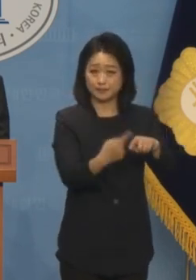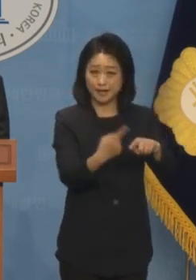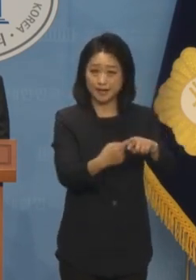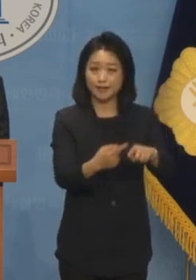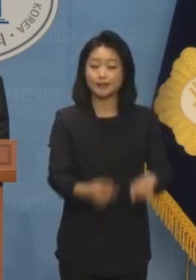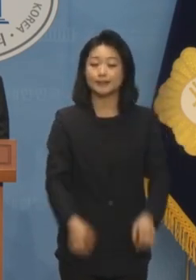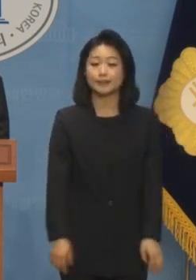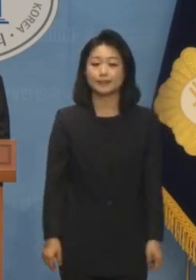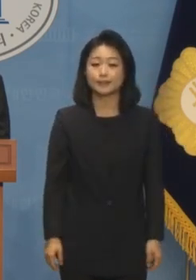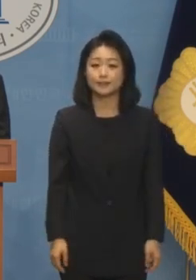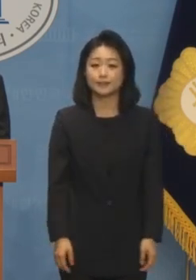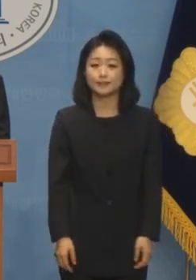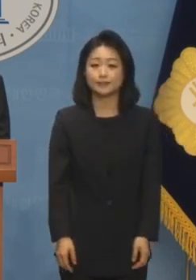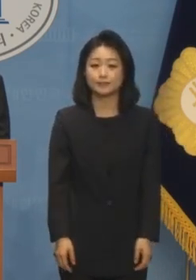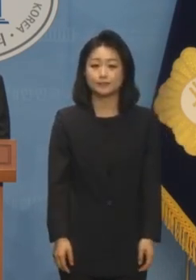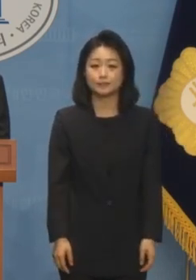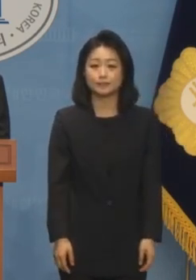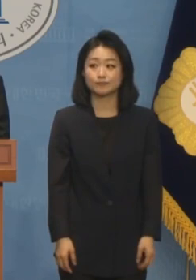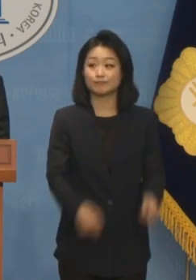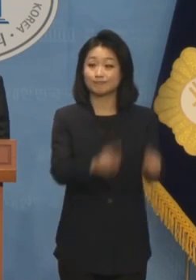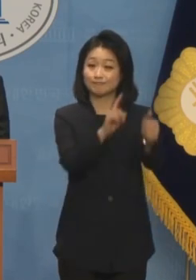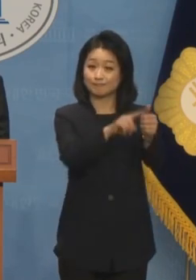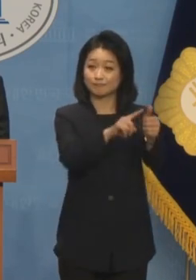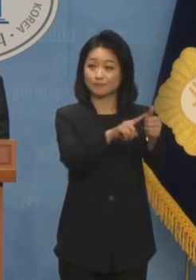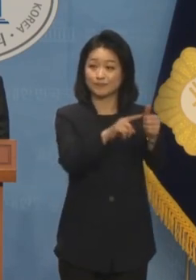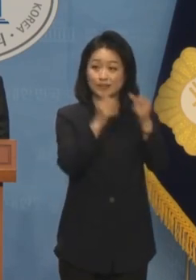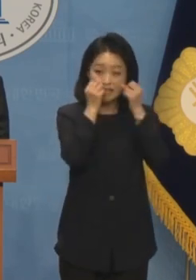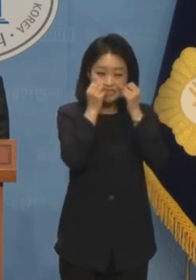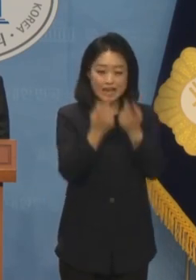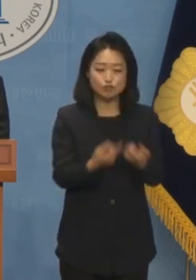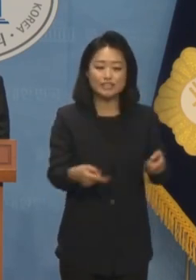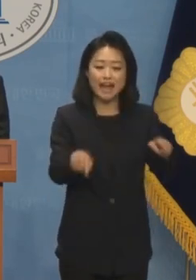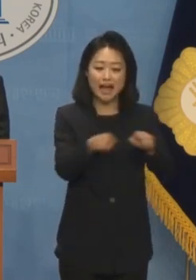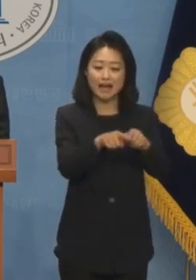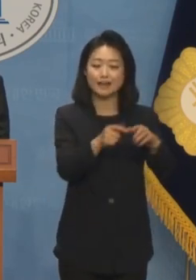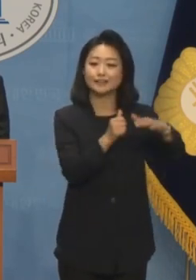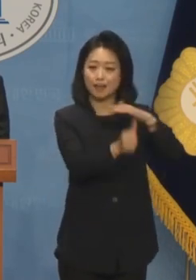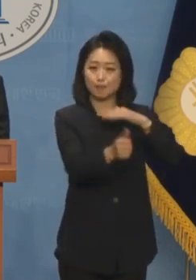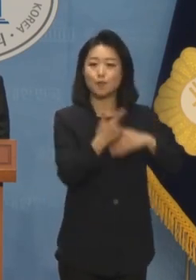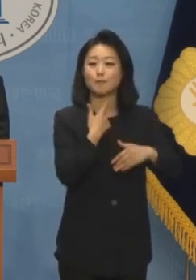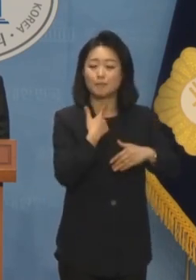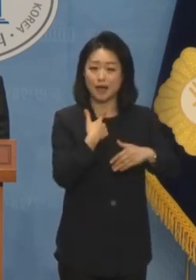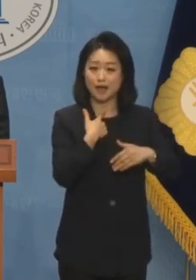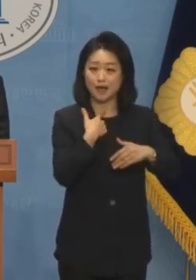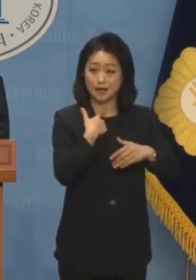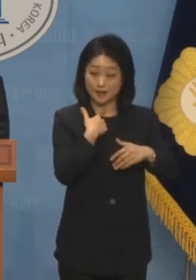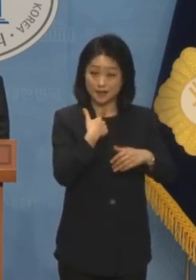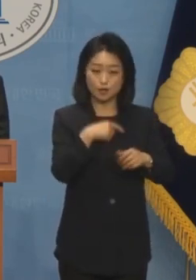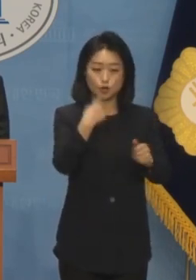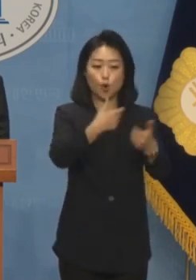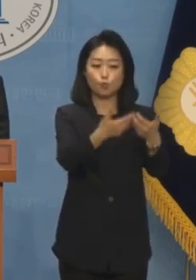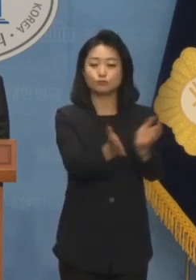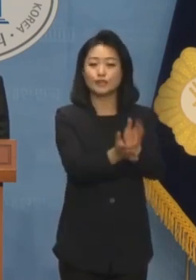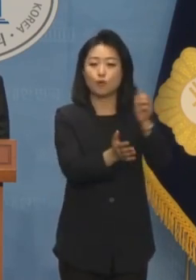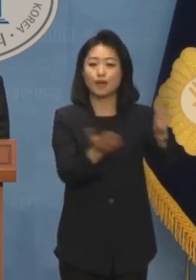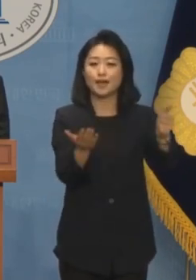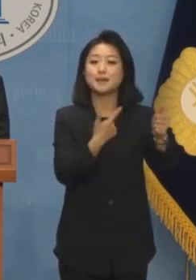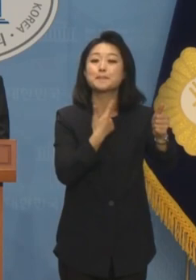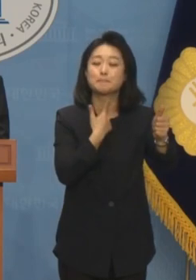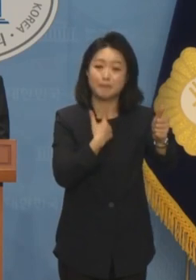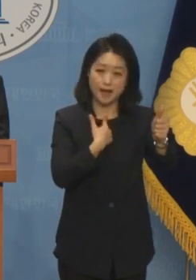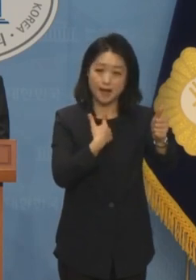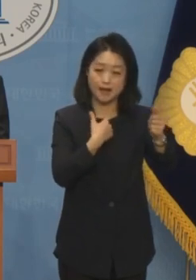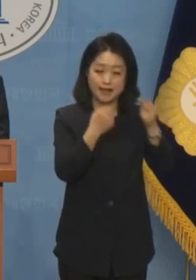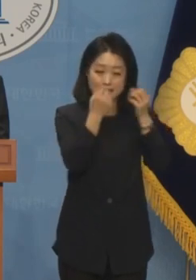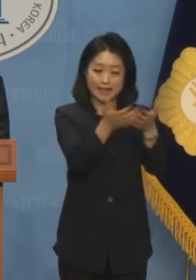우려스럽습니다. 황 전 총리는 새누리당 대표, 사회 부총리를 지낸 국민의힘 원로 인사로